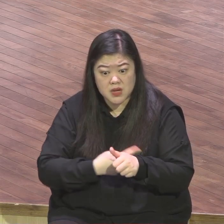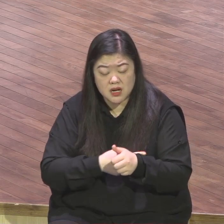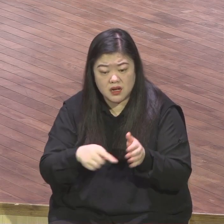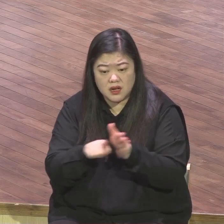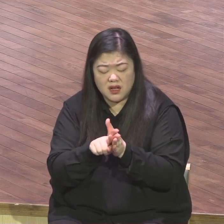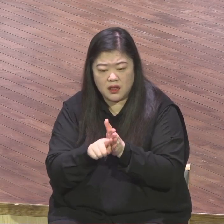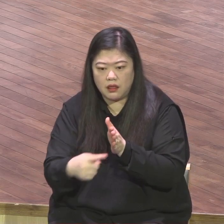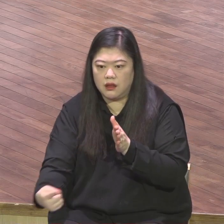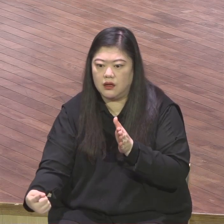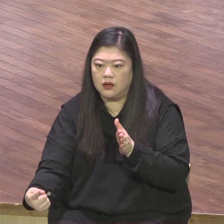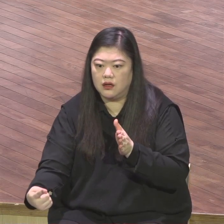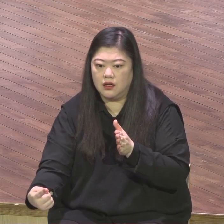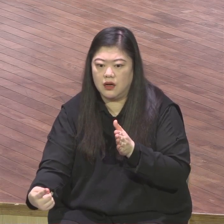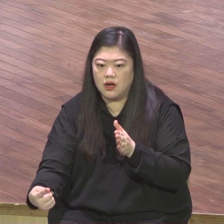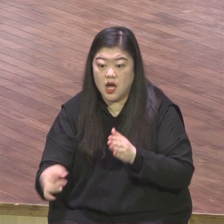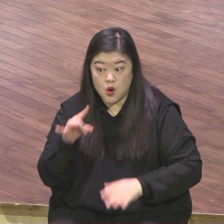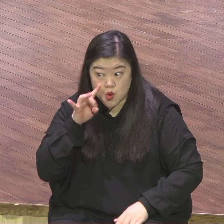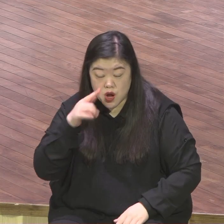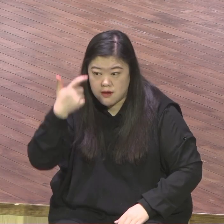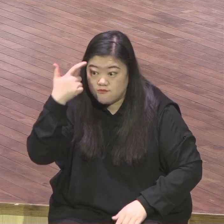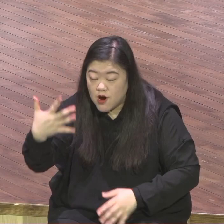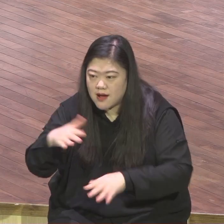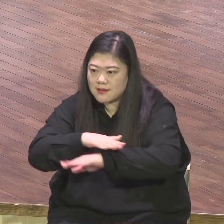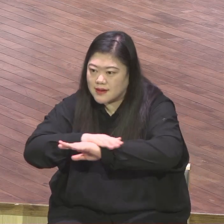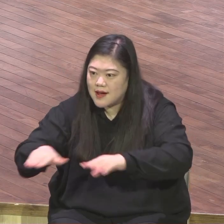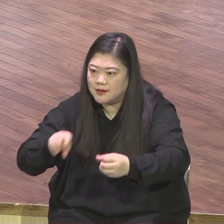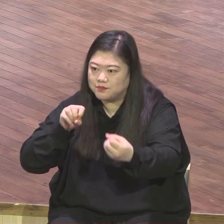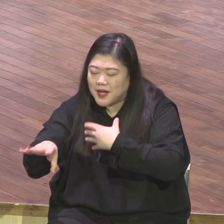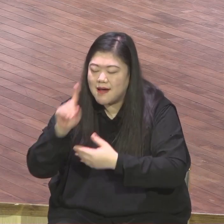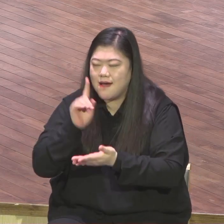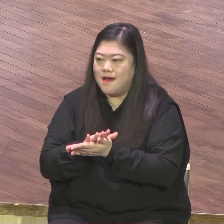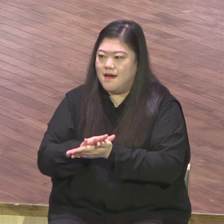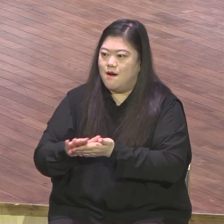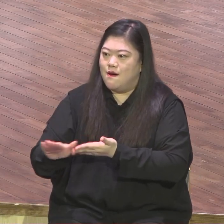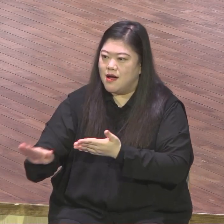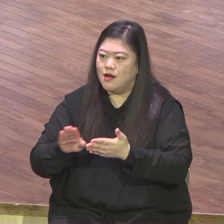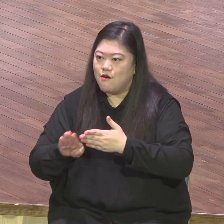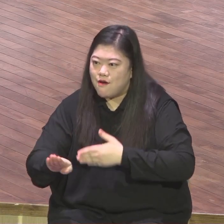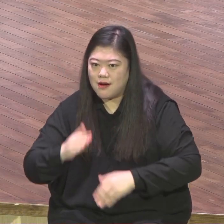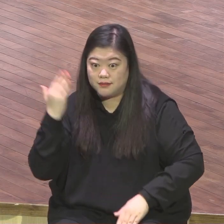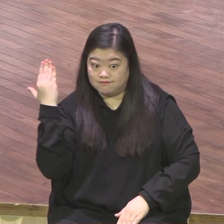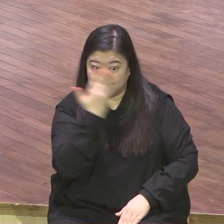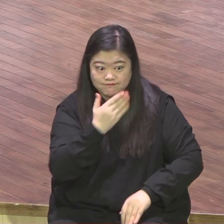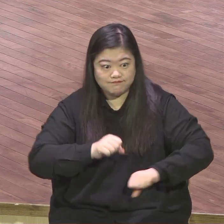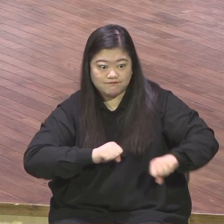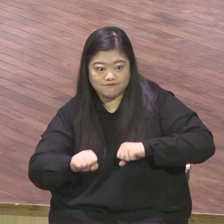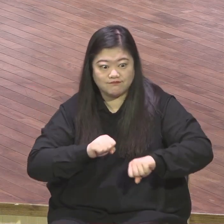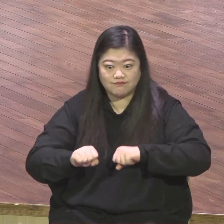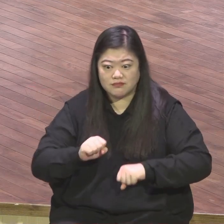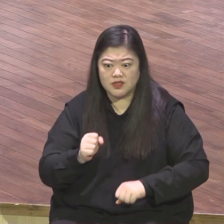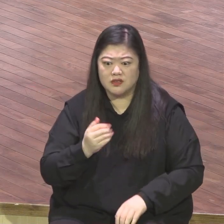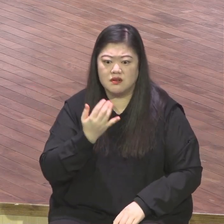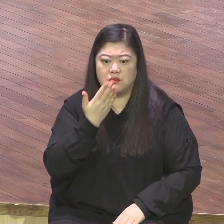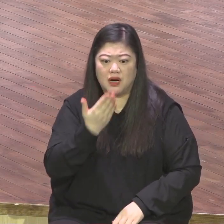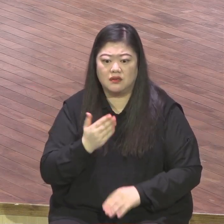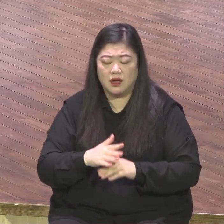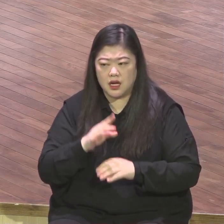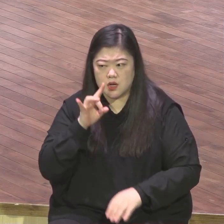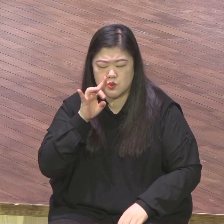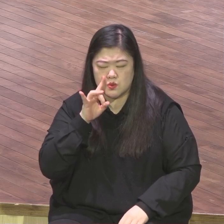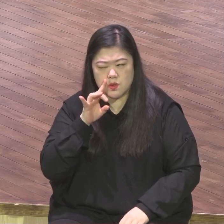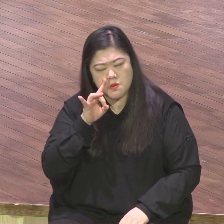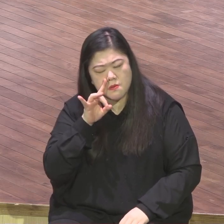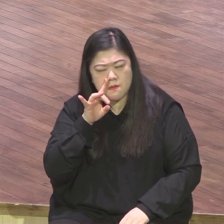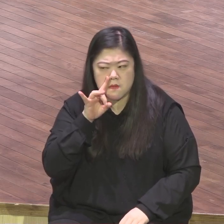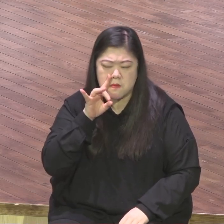돼요. 이 해결 사항이 있으면 다 걸려 있어요. 그 암덩어리 대가 계속 걸려 있어요. 이것이